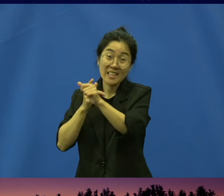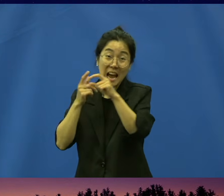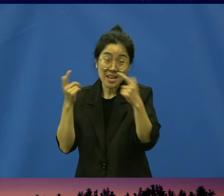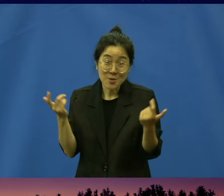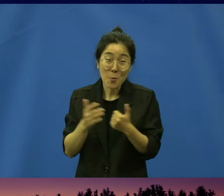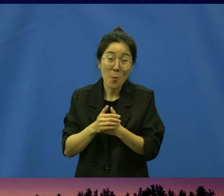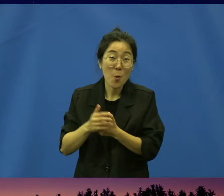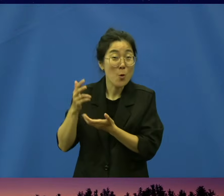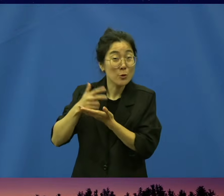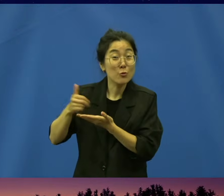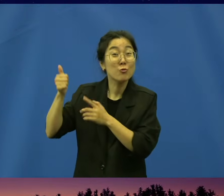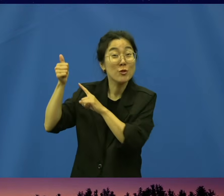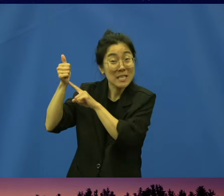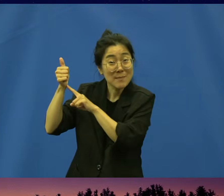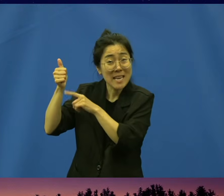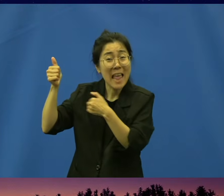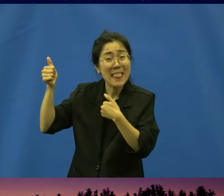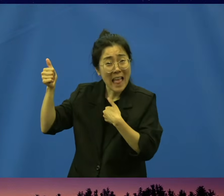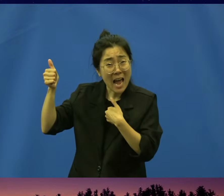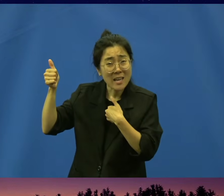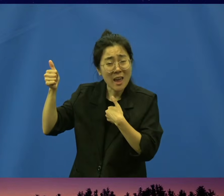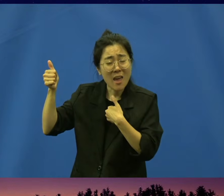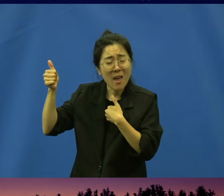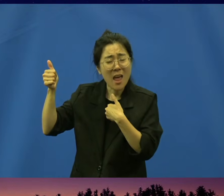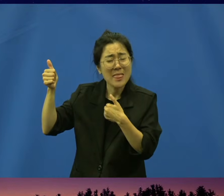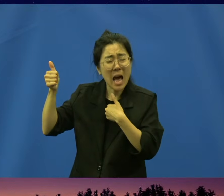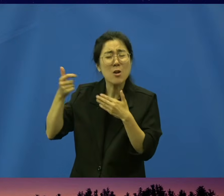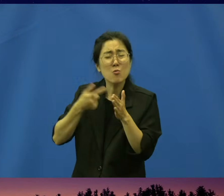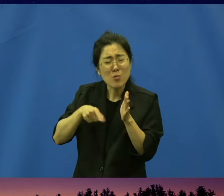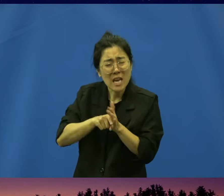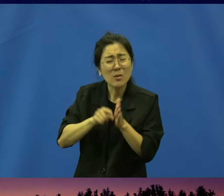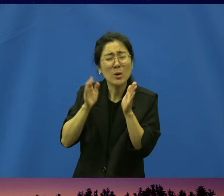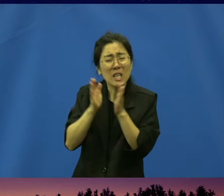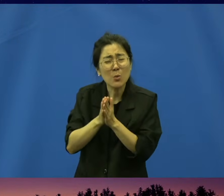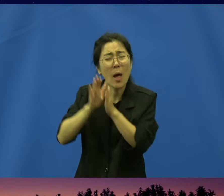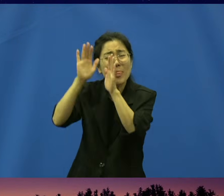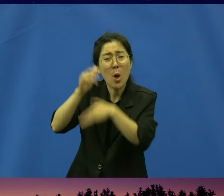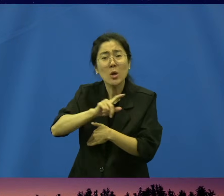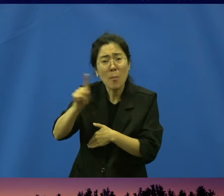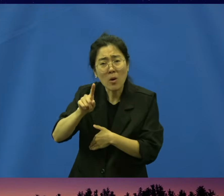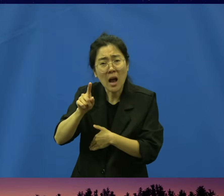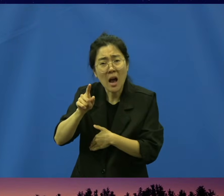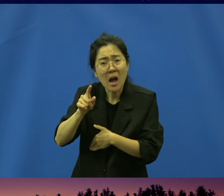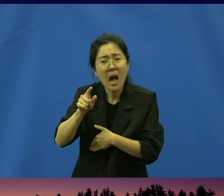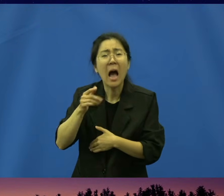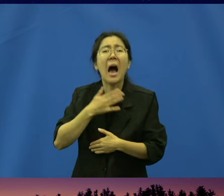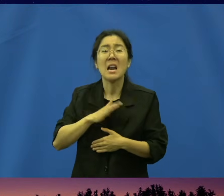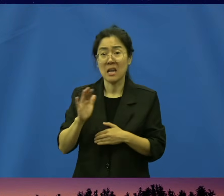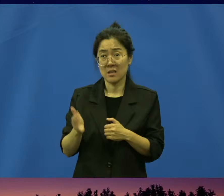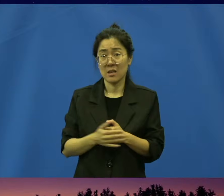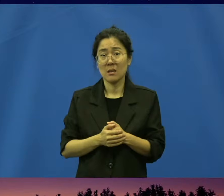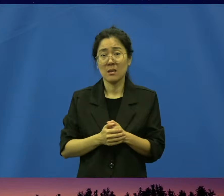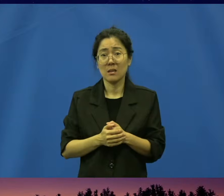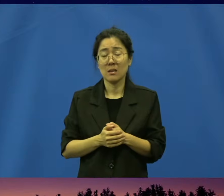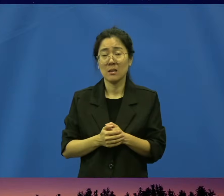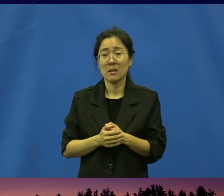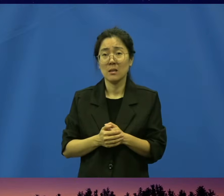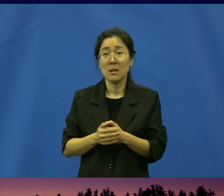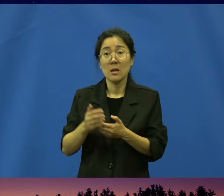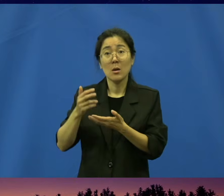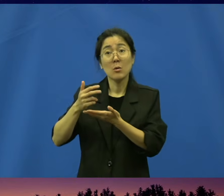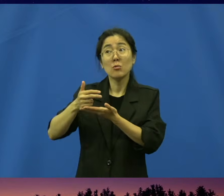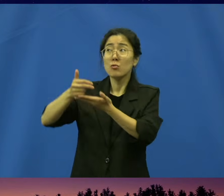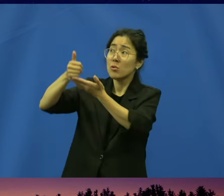얼마나 성경적이고 진지하고 신학적으로 바른 것이며, 따라서 우리가 그것을, 우리도